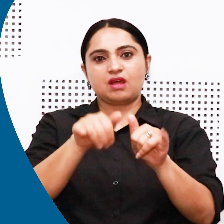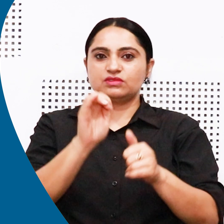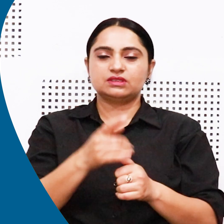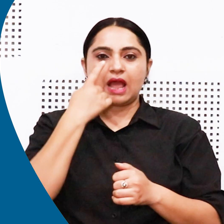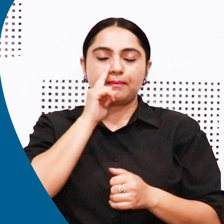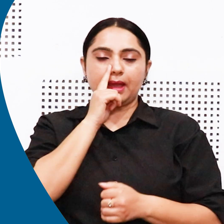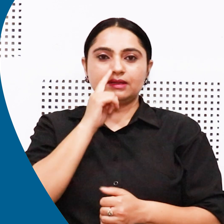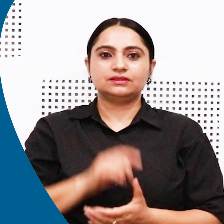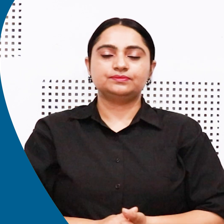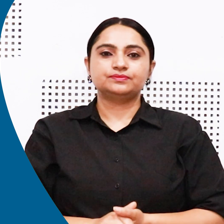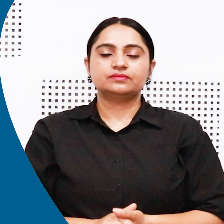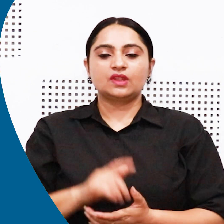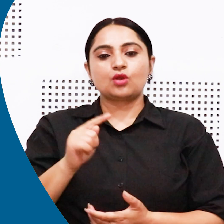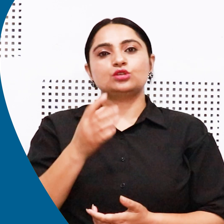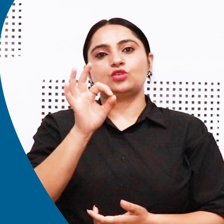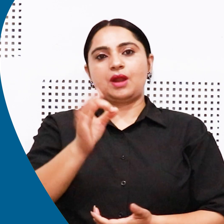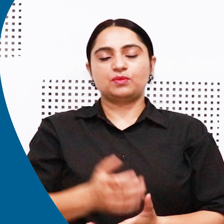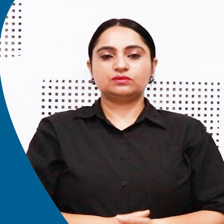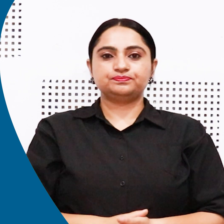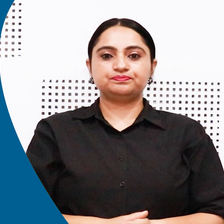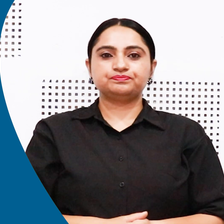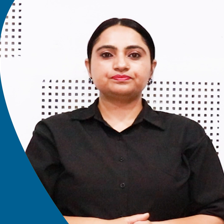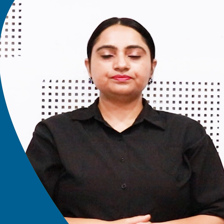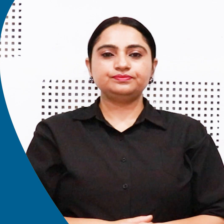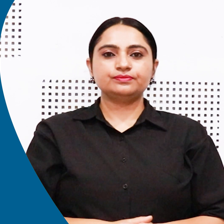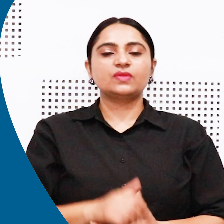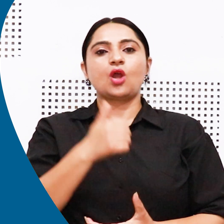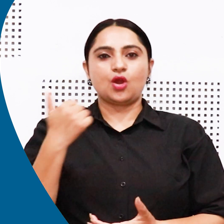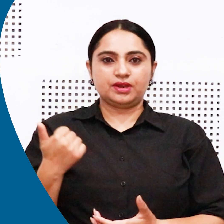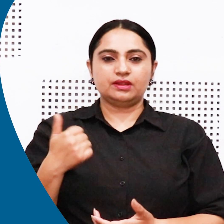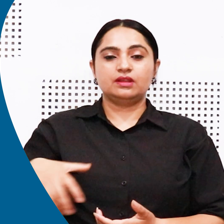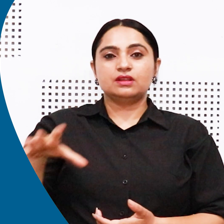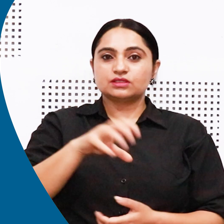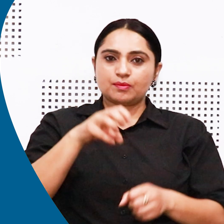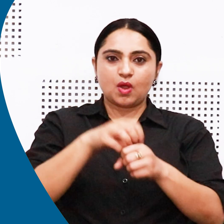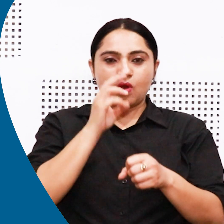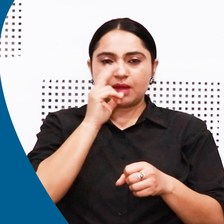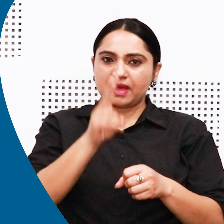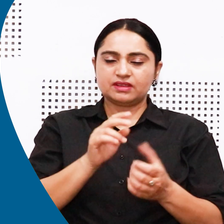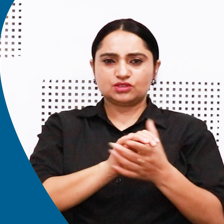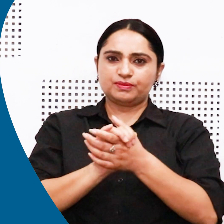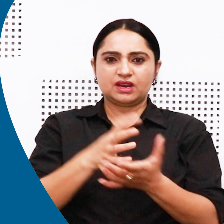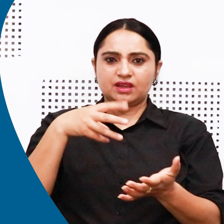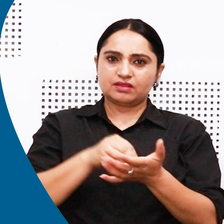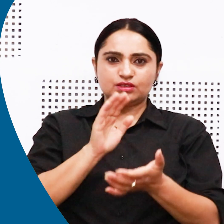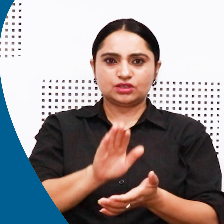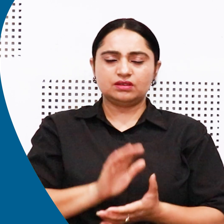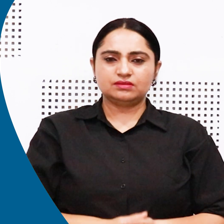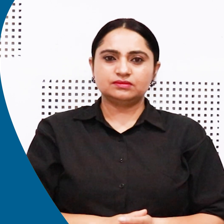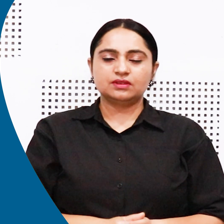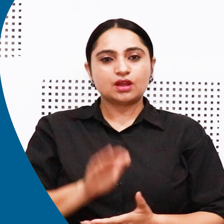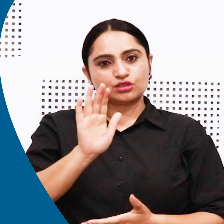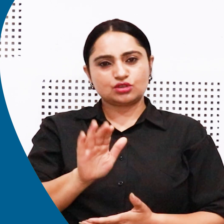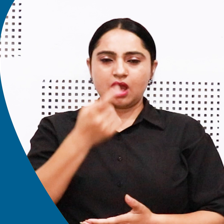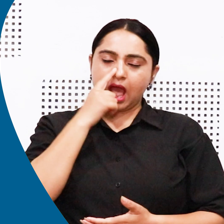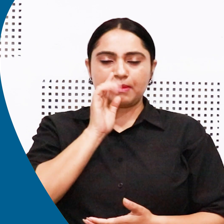आमा। कस्तो राम्रो। अनि हरेक वडामा यस्ता मेलमिलाप केन्द्र छन् त बाबु?